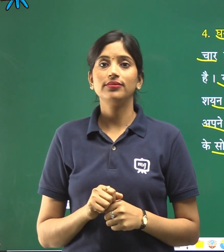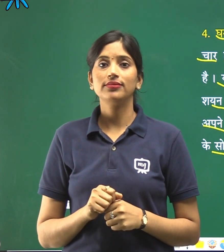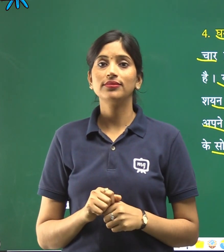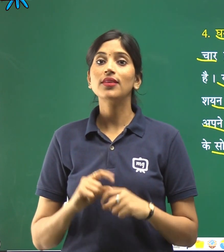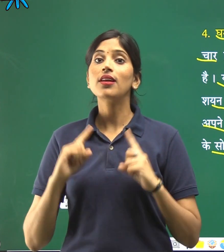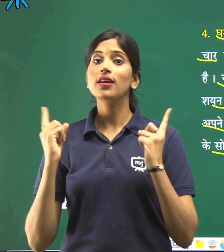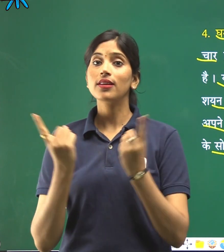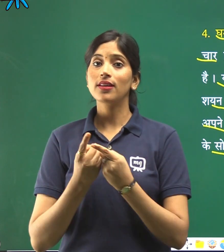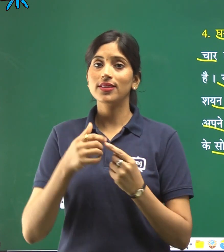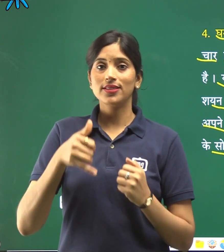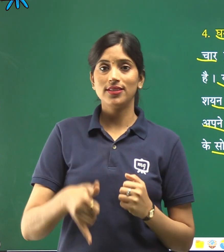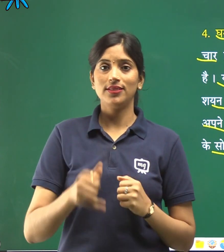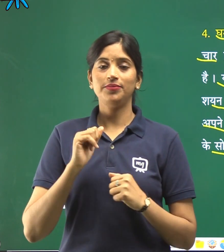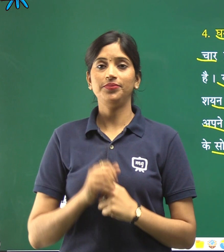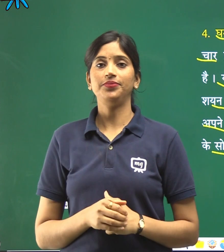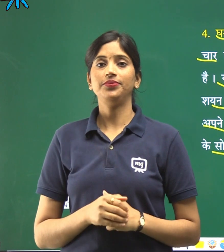कक्ष है।